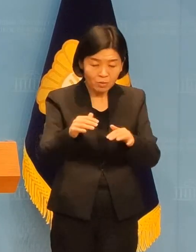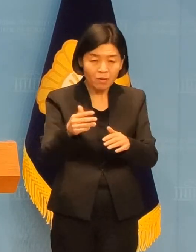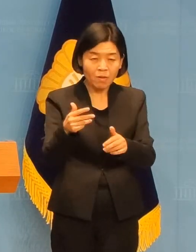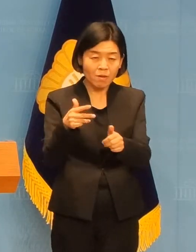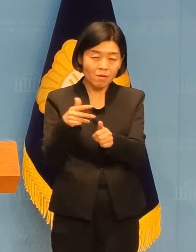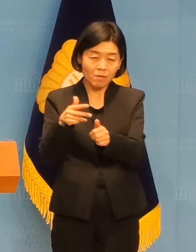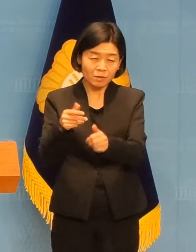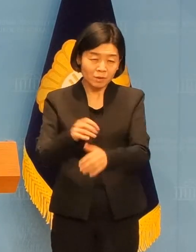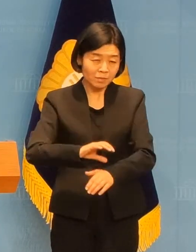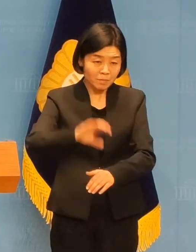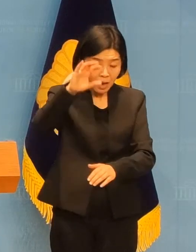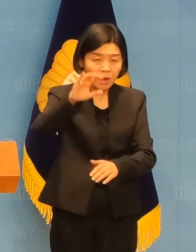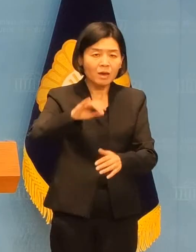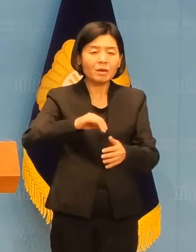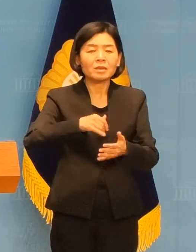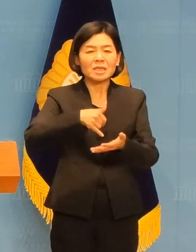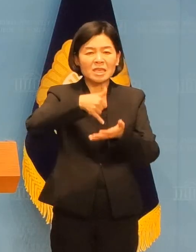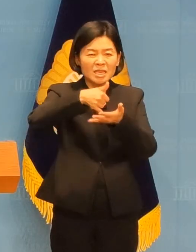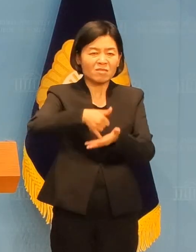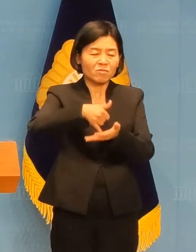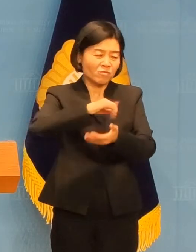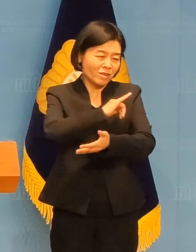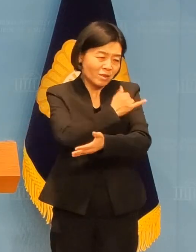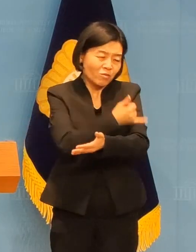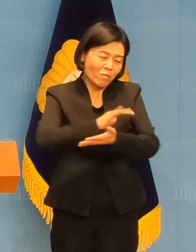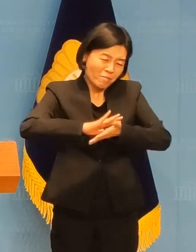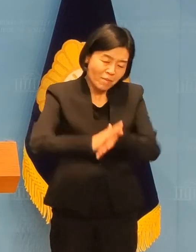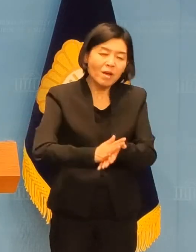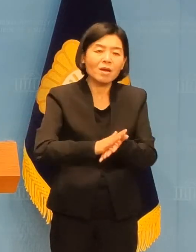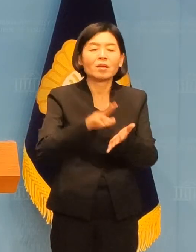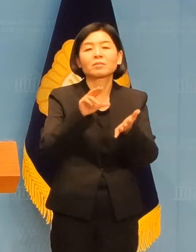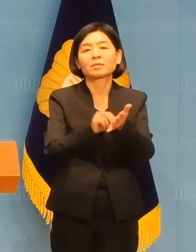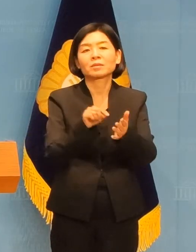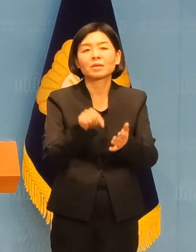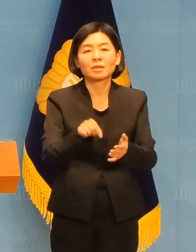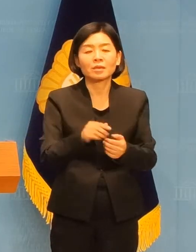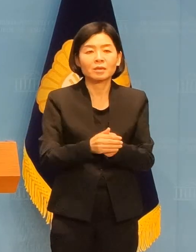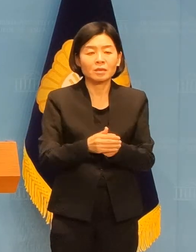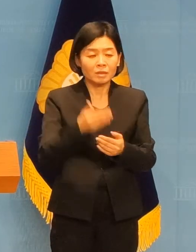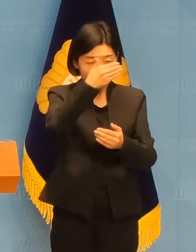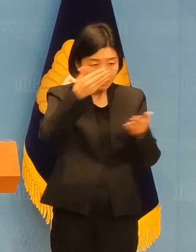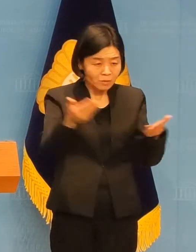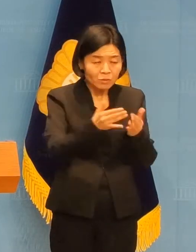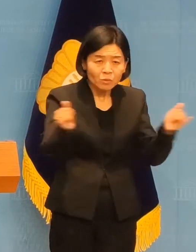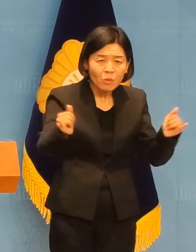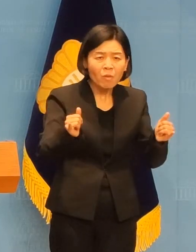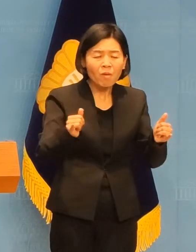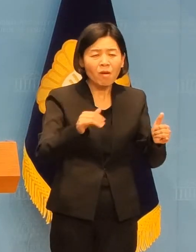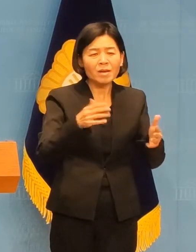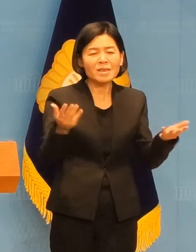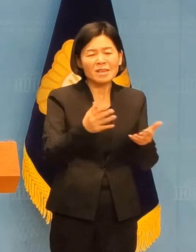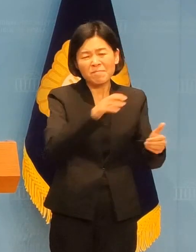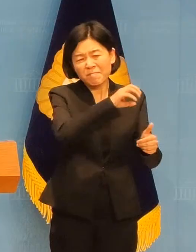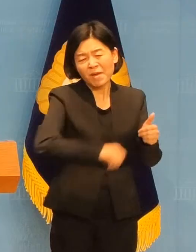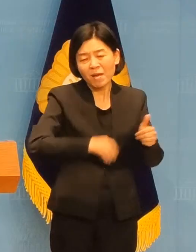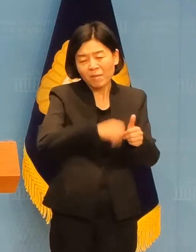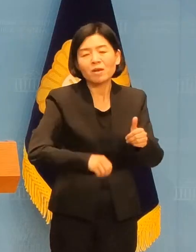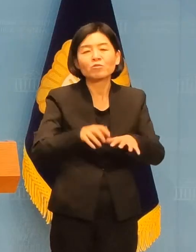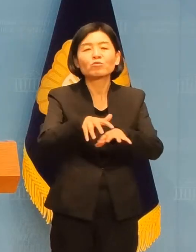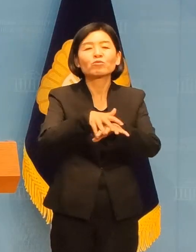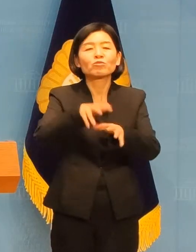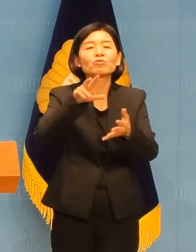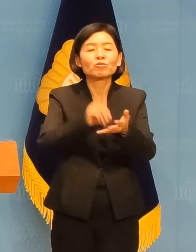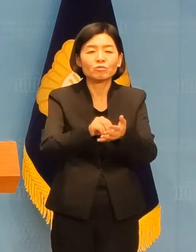반인권적 폭력입니다. 이 사태의 본질은 청년의 노동을 착취하는 구조에 있습니다.